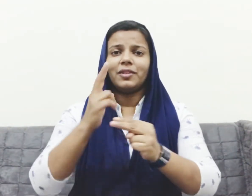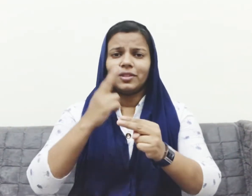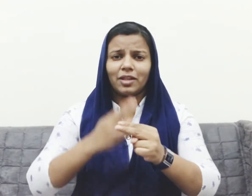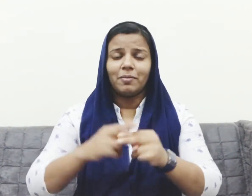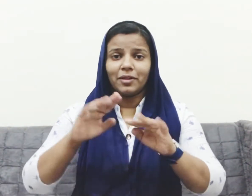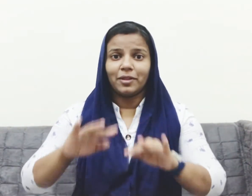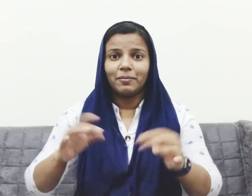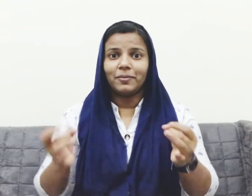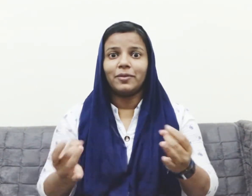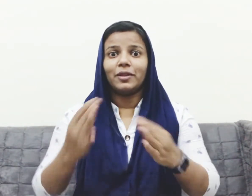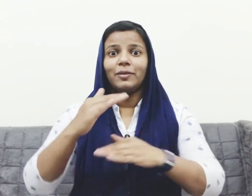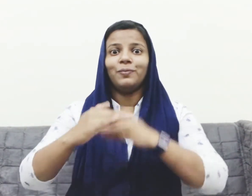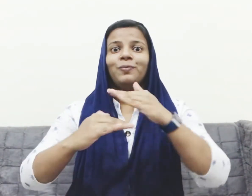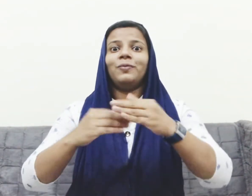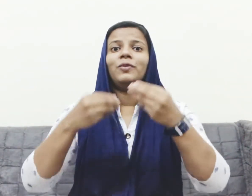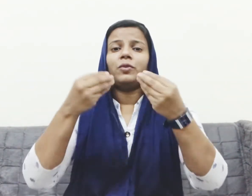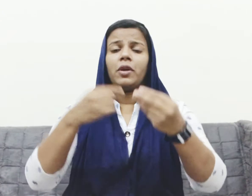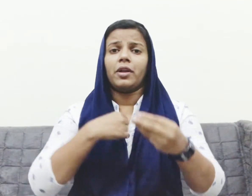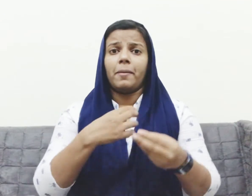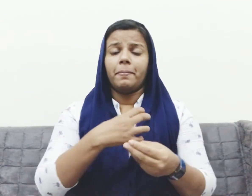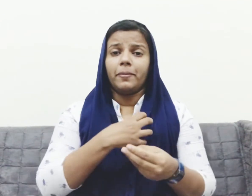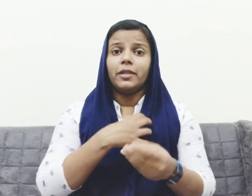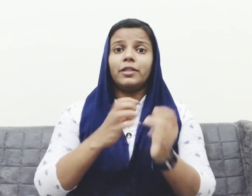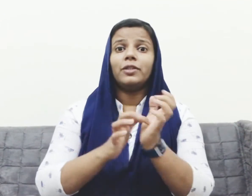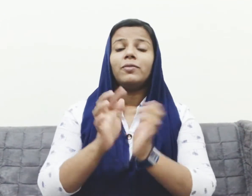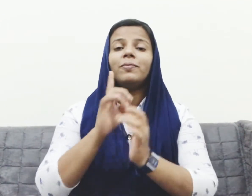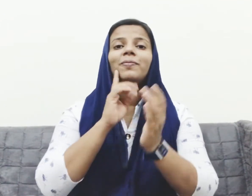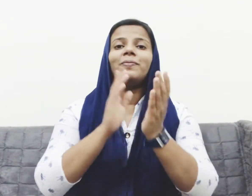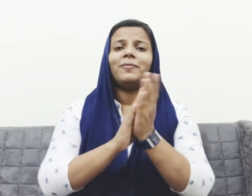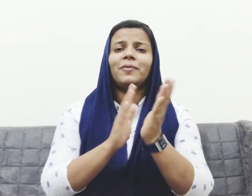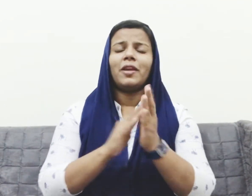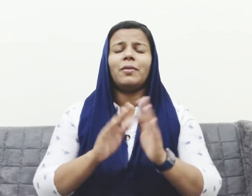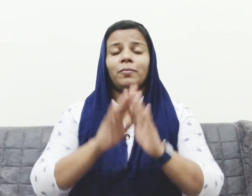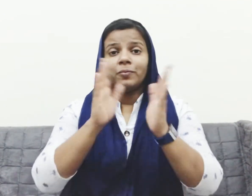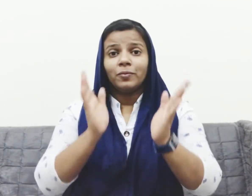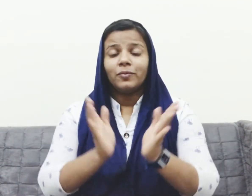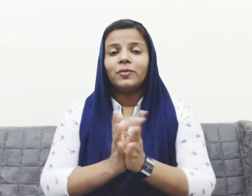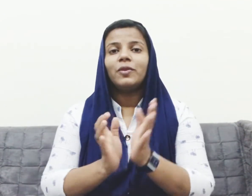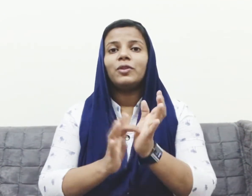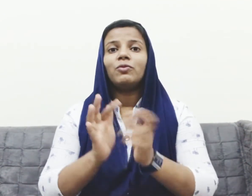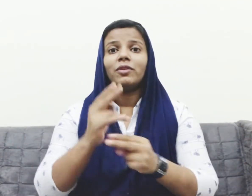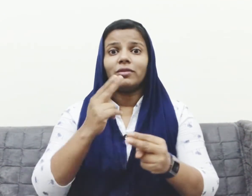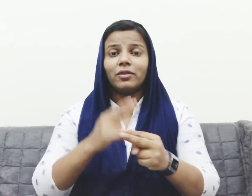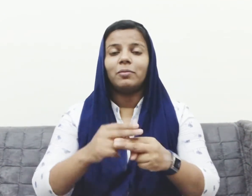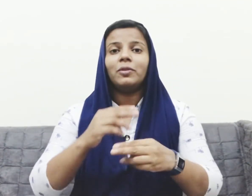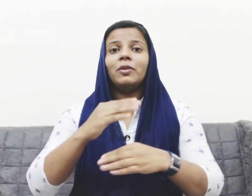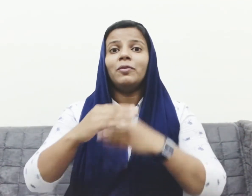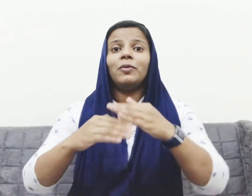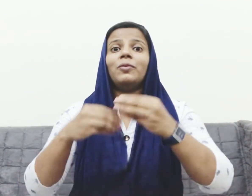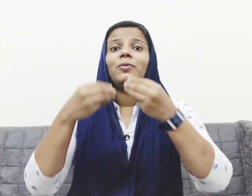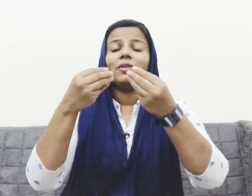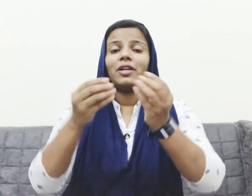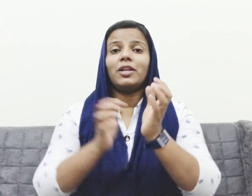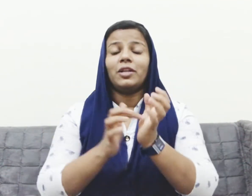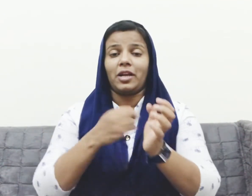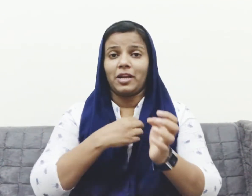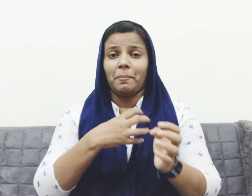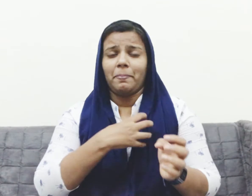നാമത്തെ ഞങ്ങൾ ഈ പ്രഭാതത്തിൽ ഉയർത്തുന്ന കർത്താവേ. എൻ മനമേ യഹോവേ വാഴ്ത്തുക, എൻ്റെ സർവാന്തരംഗവുമേ അവൻ്റെ വിശുദ്ധ നാമത്തെ വാഴ്ത്തുക. എൻ മനമേ യഹോവേ